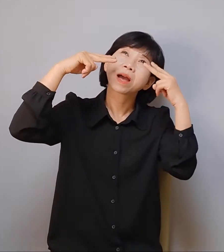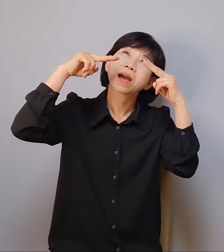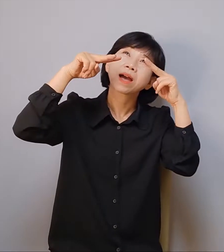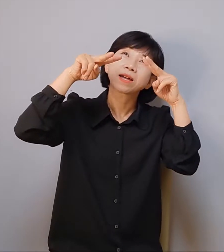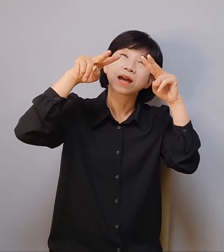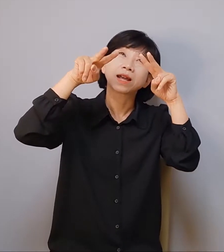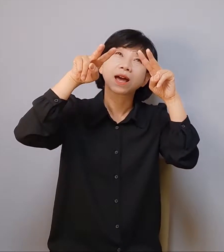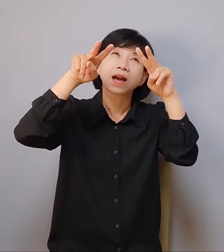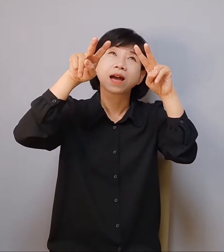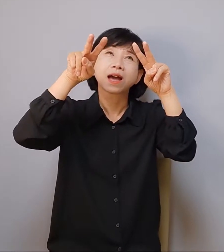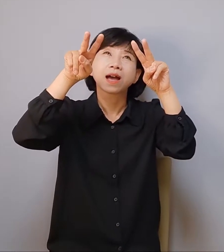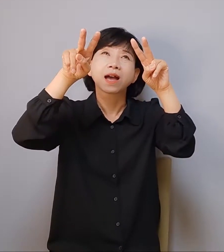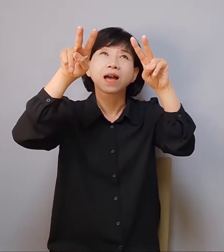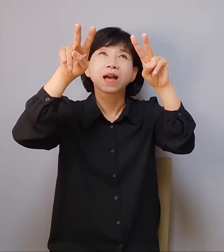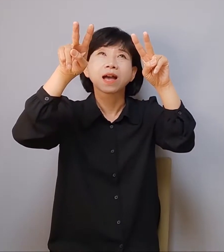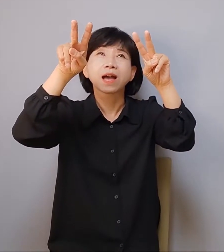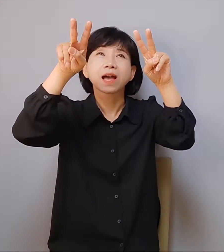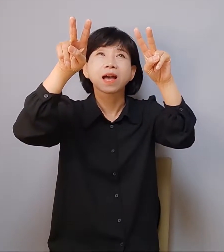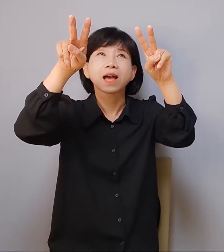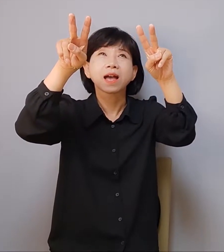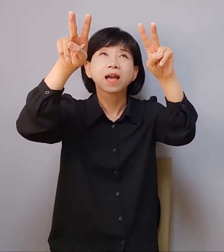하나님만 바라라.